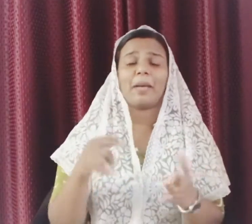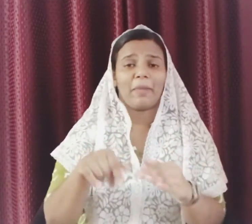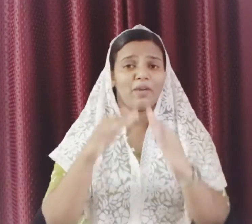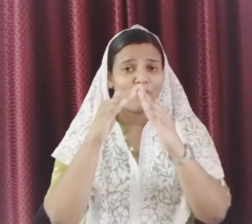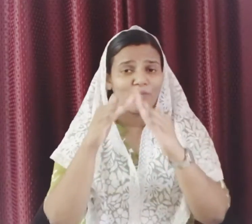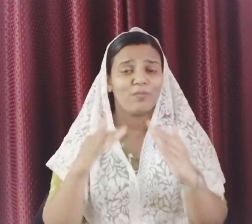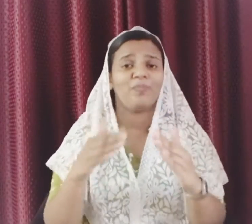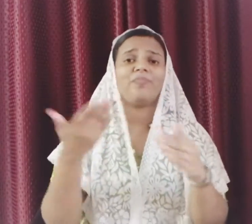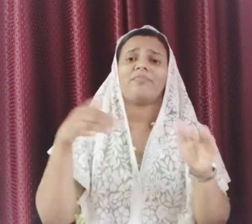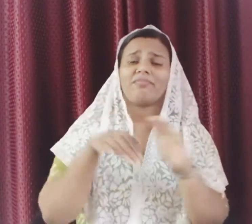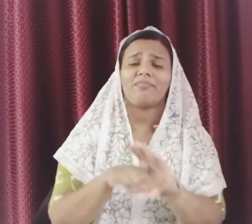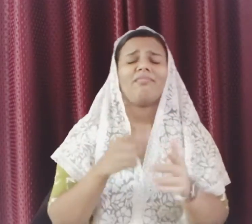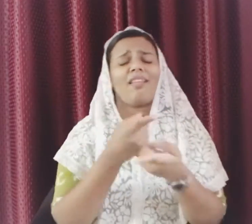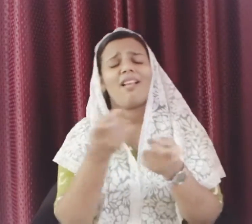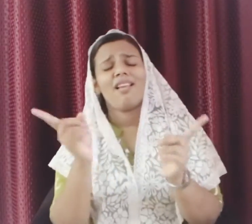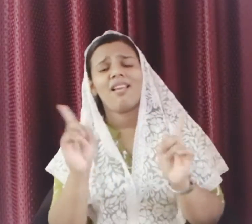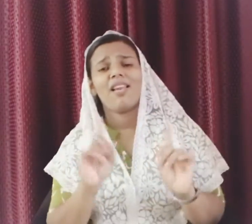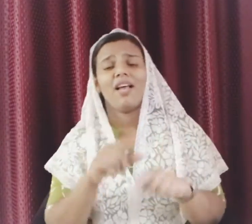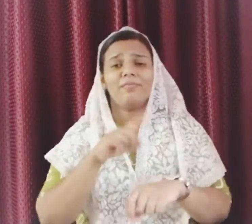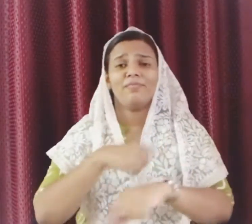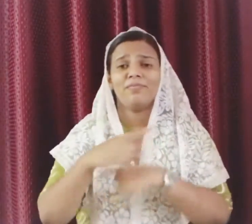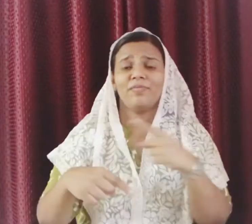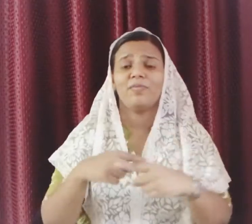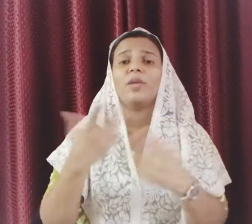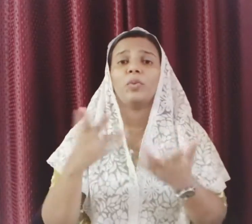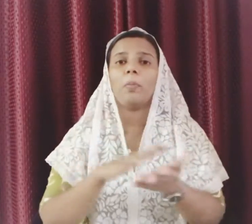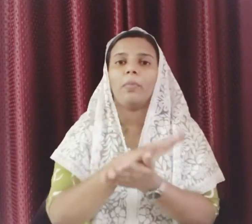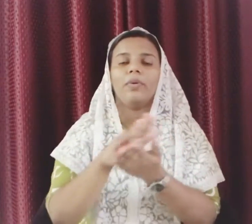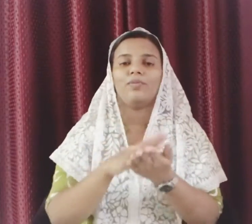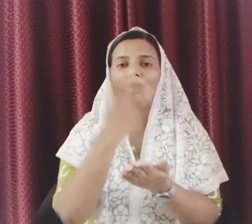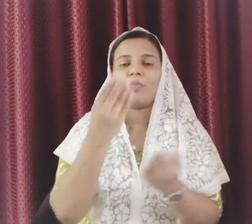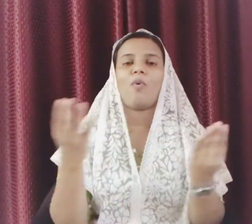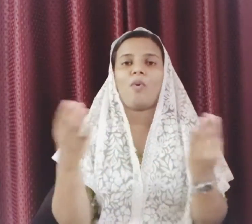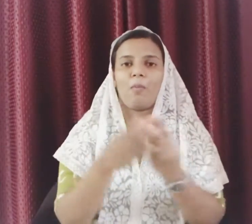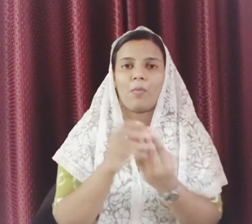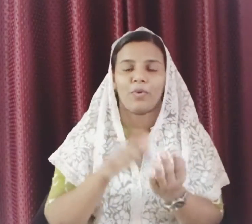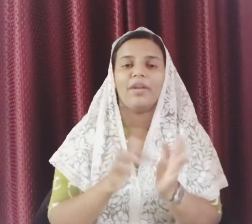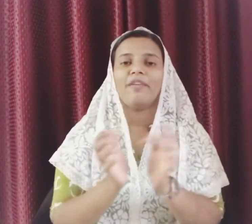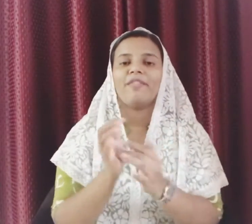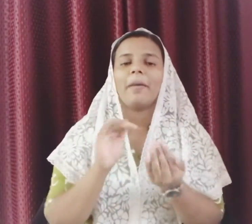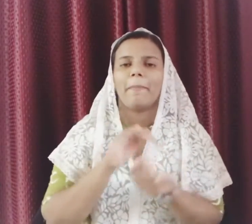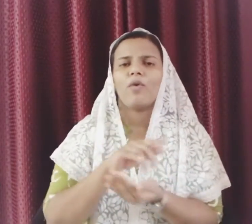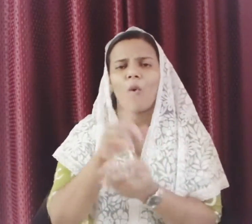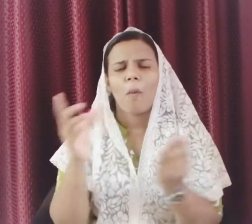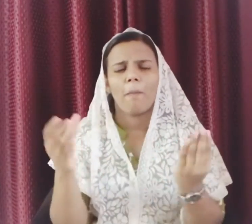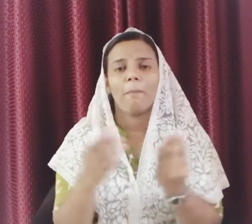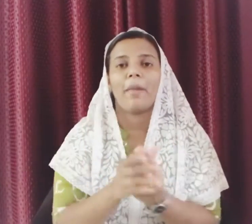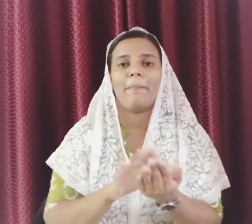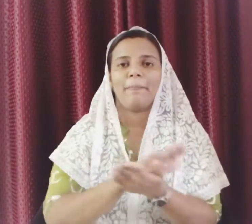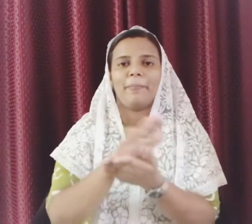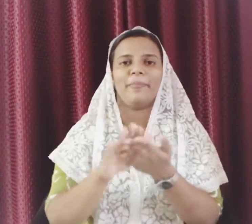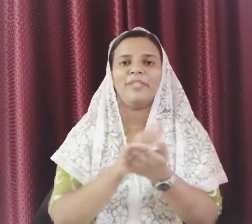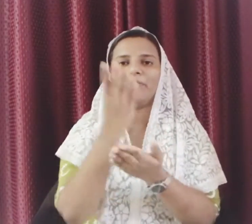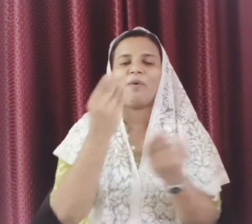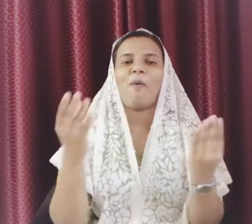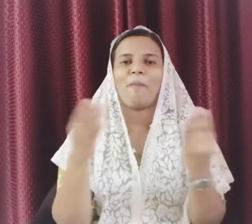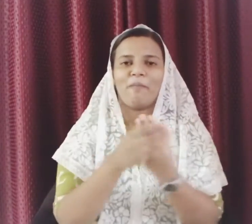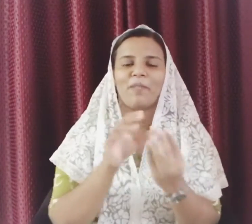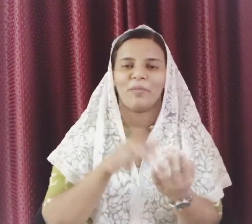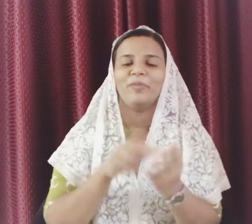നിങ്ങളുടെ ഭവനത്തിനകത്ത്, നിങ്ങൾ എവിടെയാണോ അവിടെയെല്ലാം നിങ്ങളുടെ കൂടെ പരിശുദ്ധാത്മാവുണ്ട്, ദൈവമക്കളുടെ കൂടെ. അപ്പോൾ എന്ത് ചെയ്യണം? ആത്മാവിനോട് സംസാരിക്കണം. അതുകൊണ്ട്